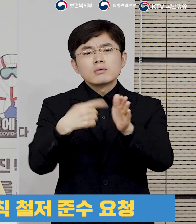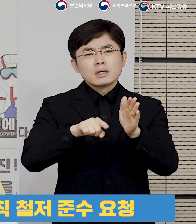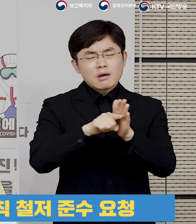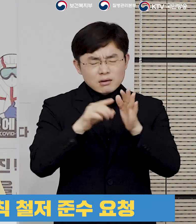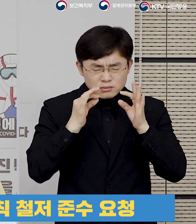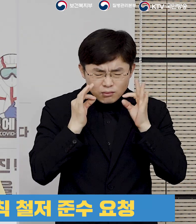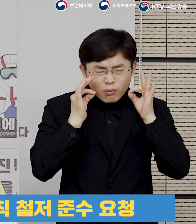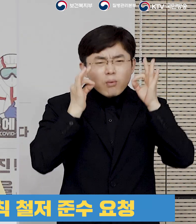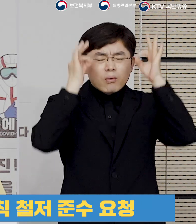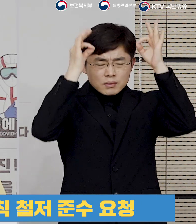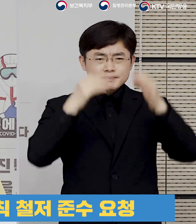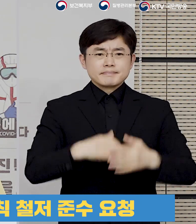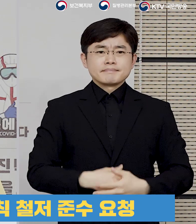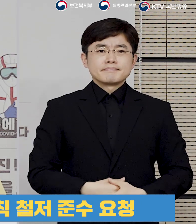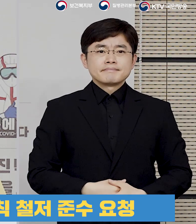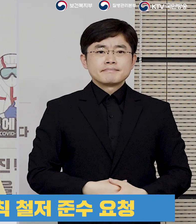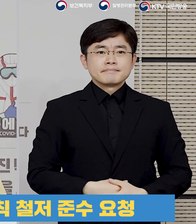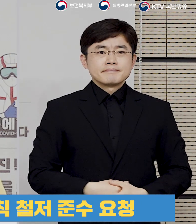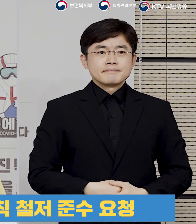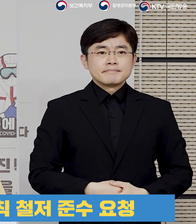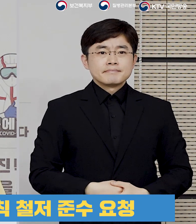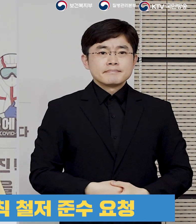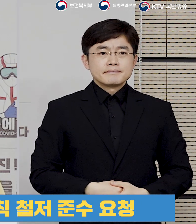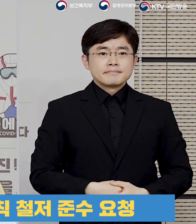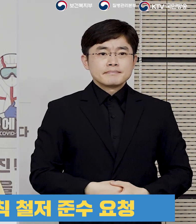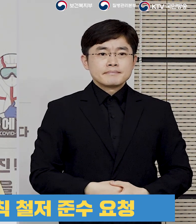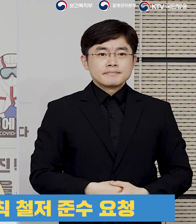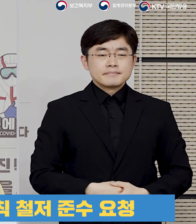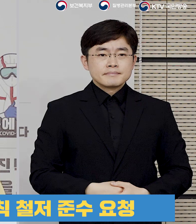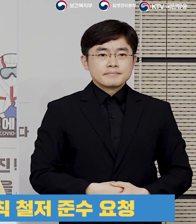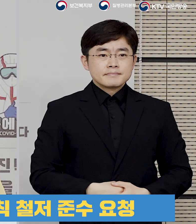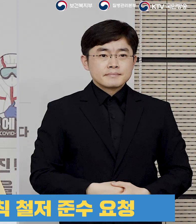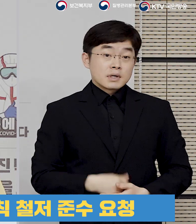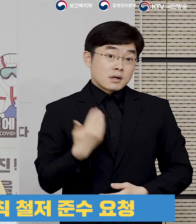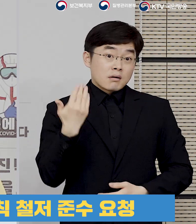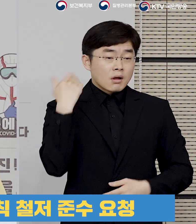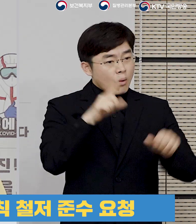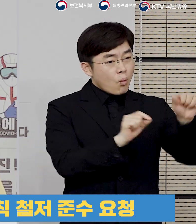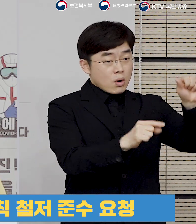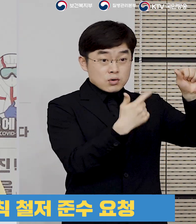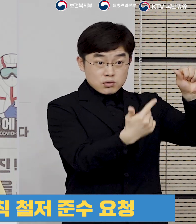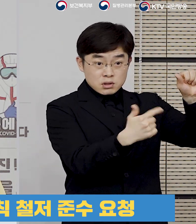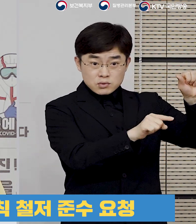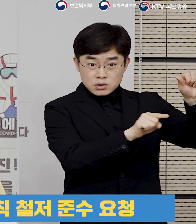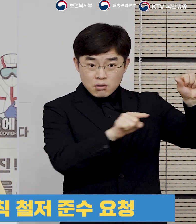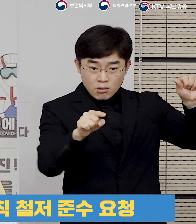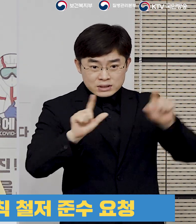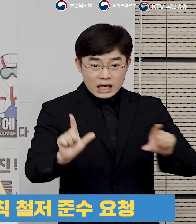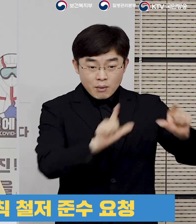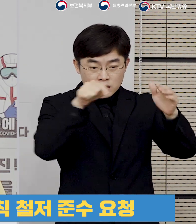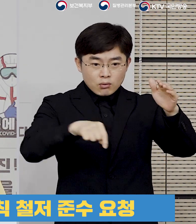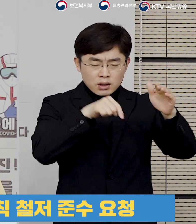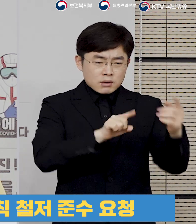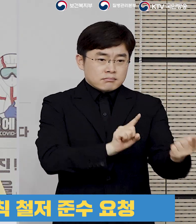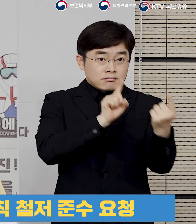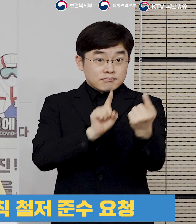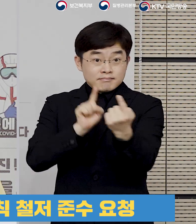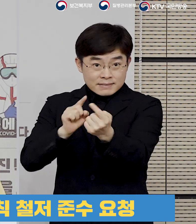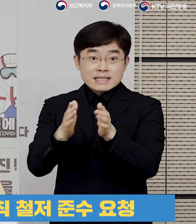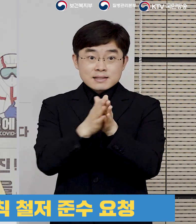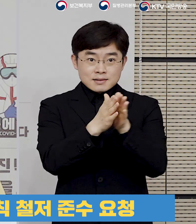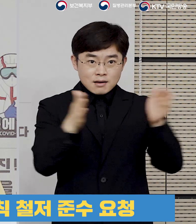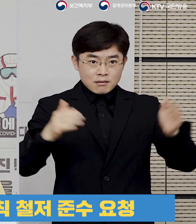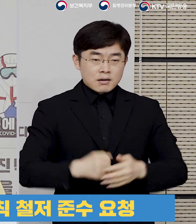않도록 최선의 노력을 다해 가겠습니다. 정부는 지난 5월 6일부터 생활 속